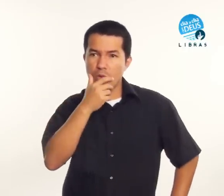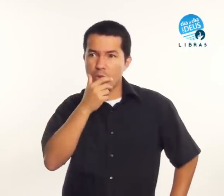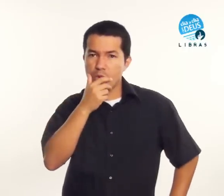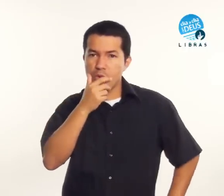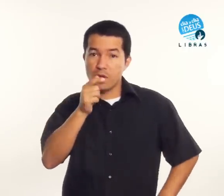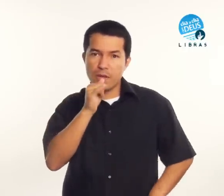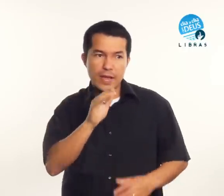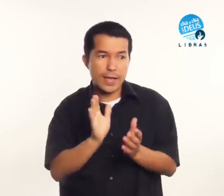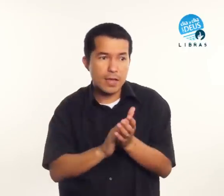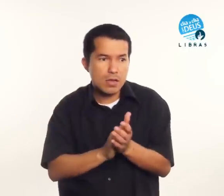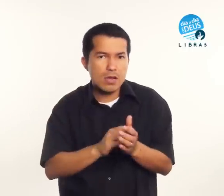Está entendendo?